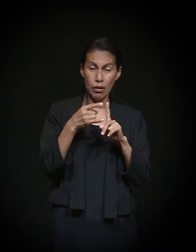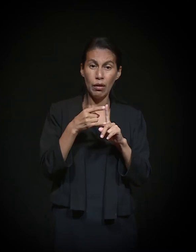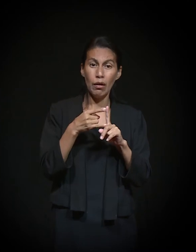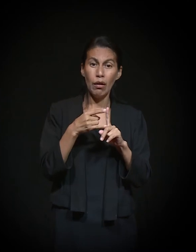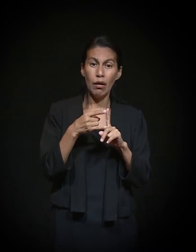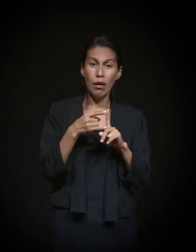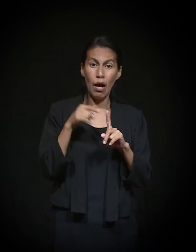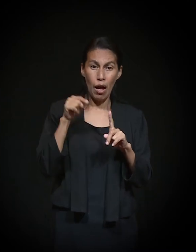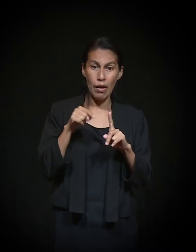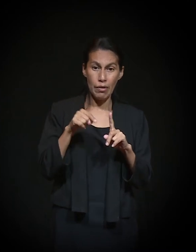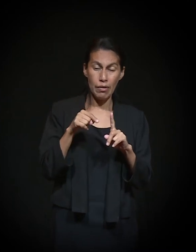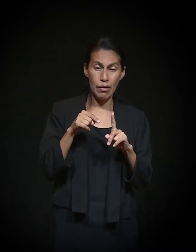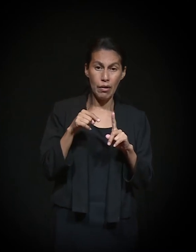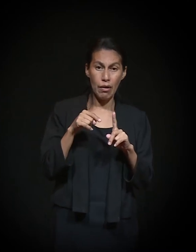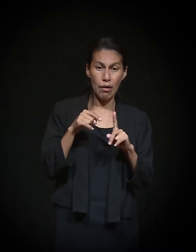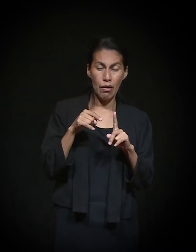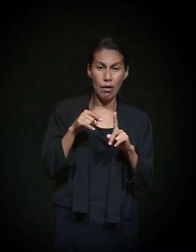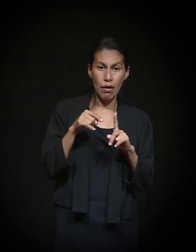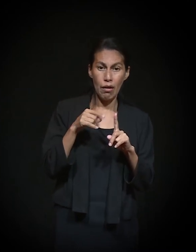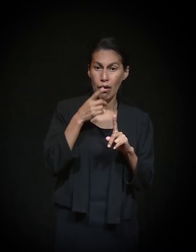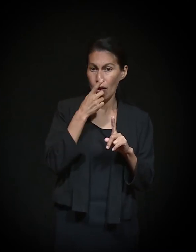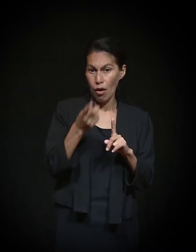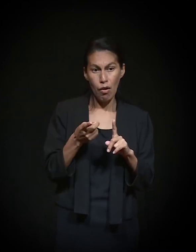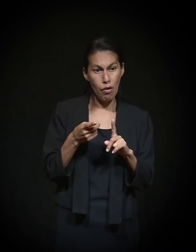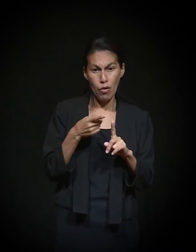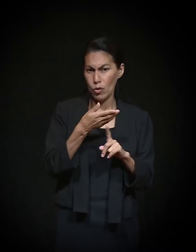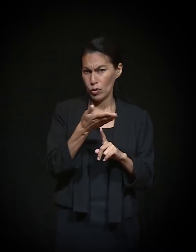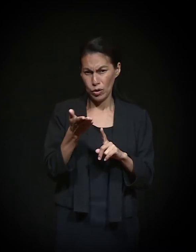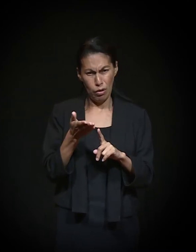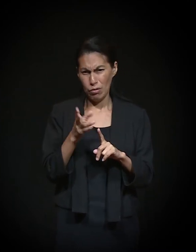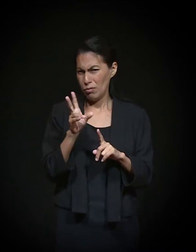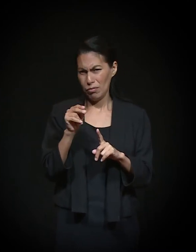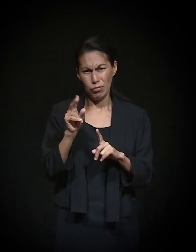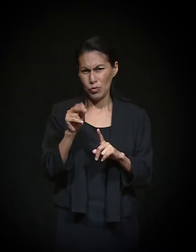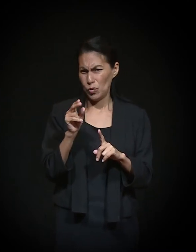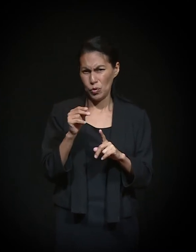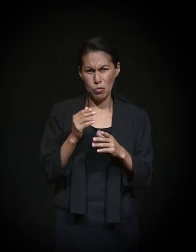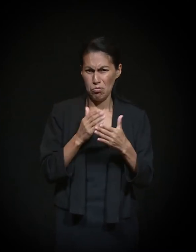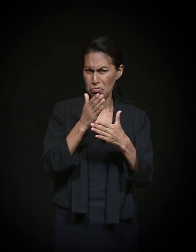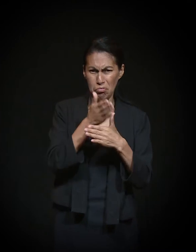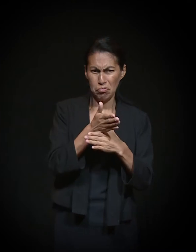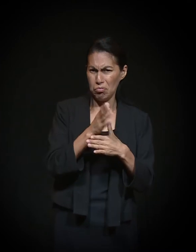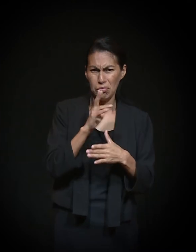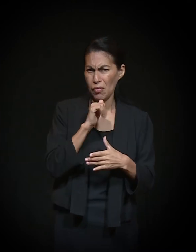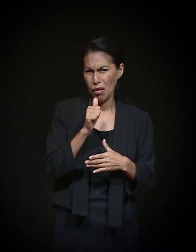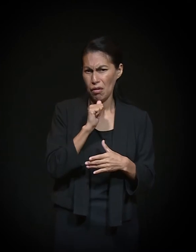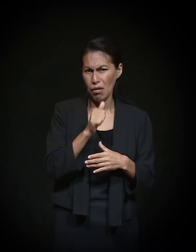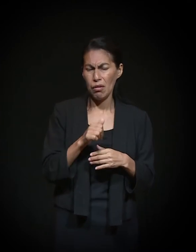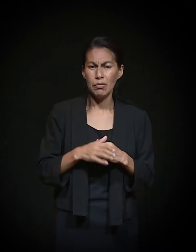puerta del avión dijo que no habían dicho